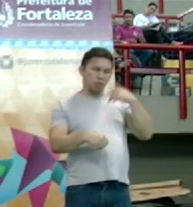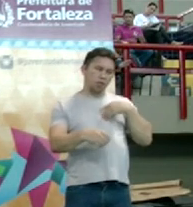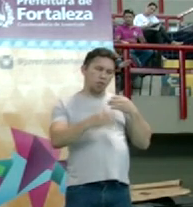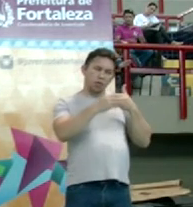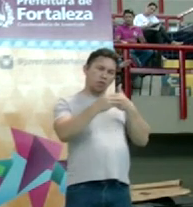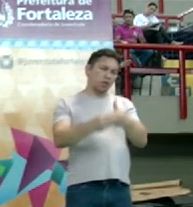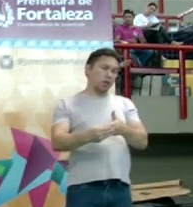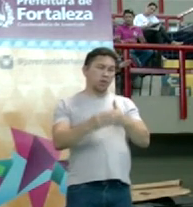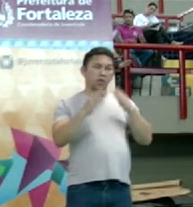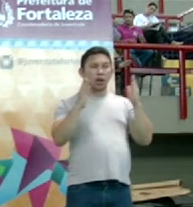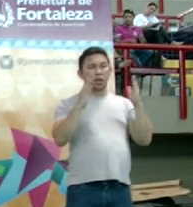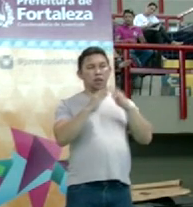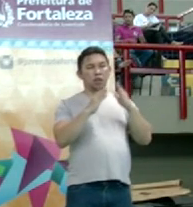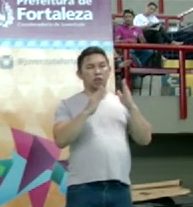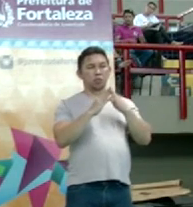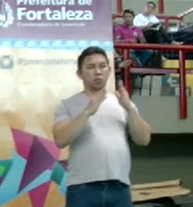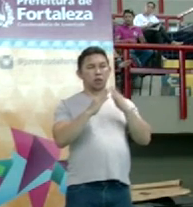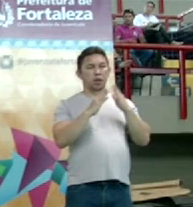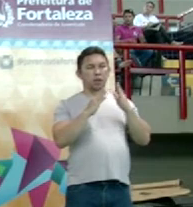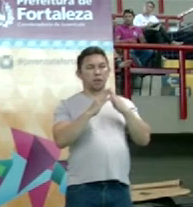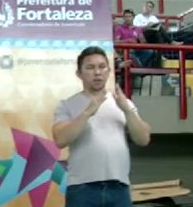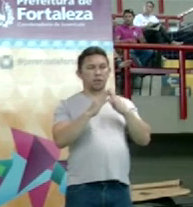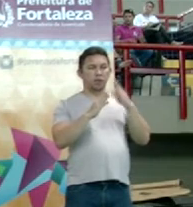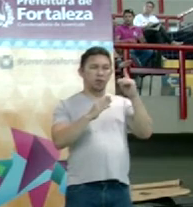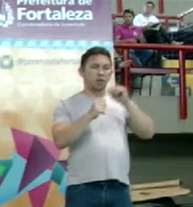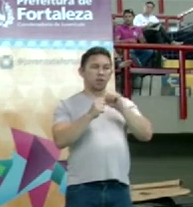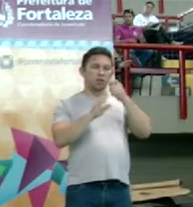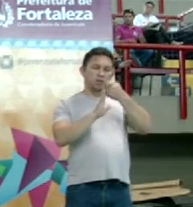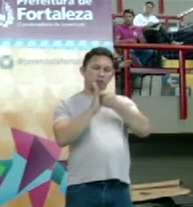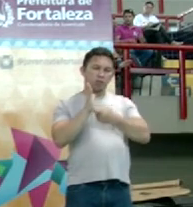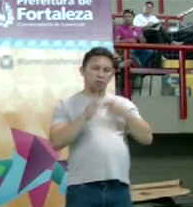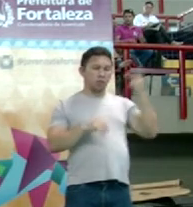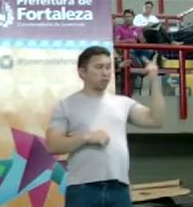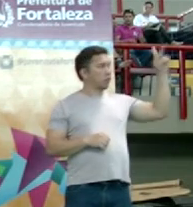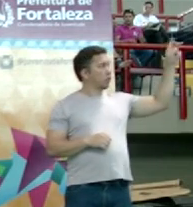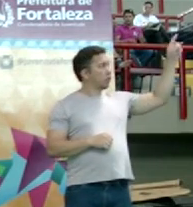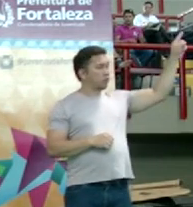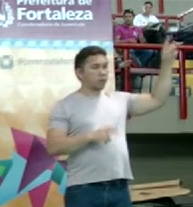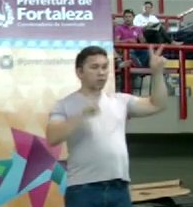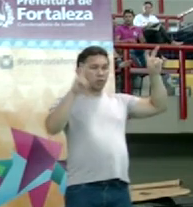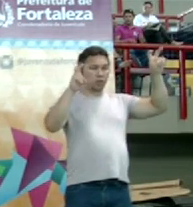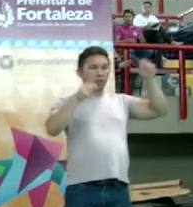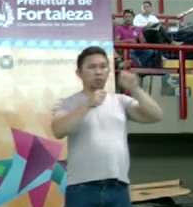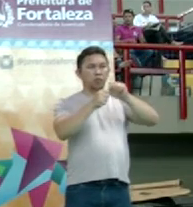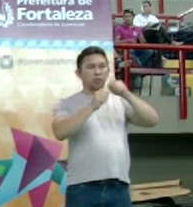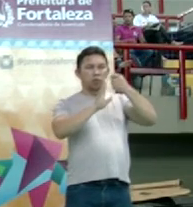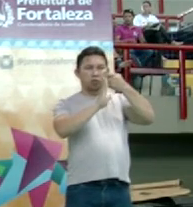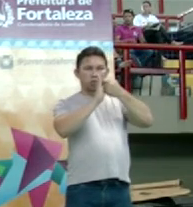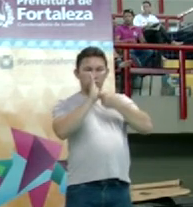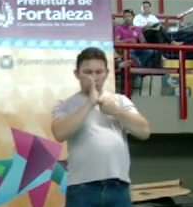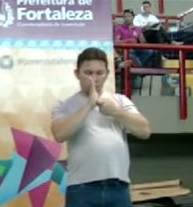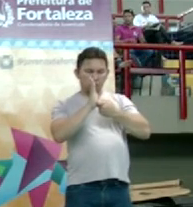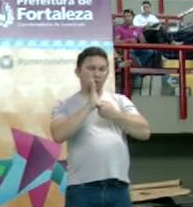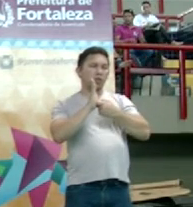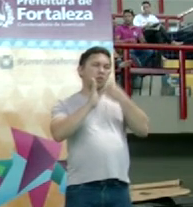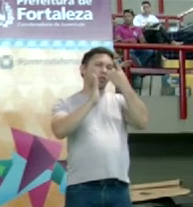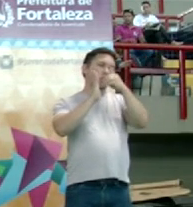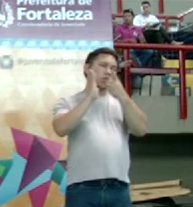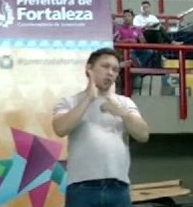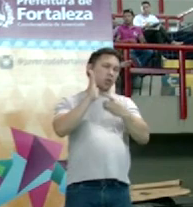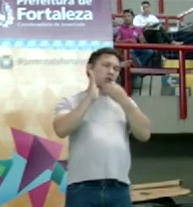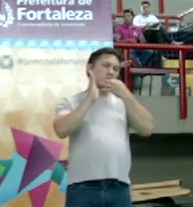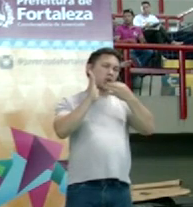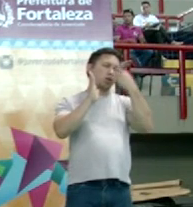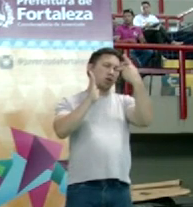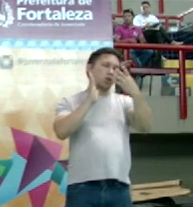que eu mais discuti nesse nosso encontro. Vocês vão levar esse tema. Produza texto dissertativo